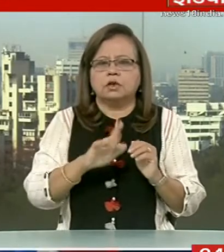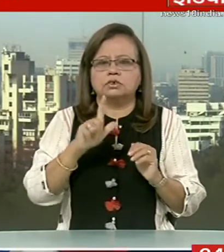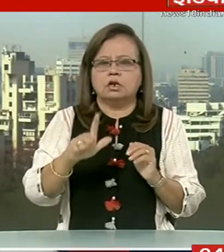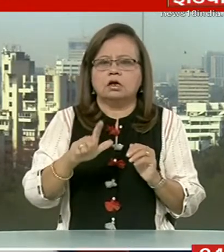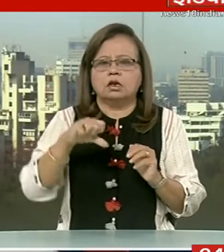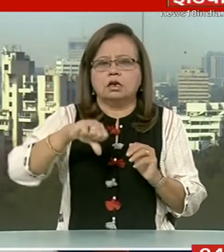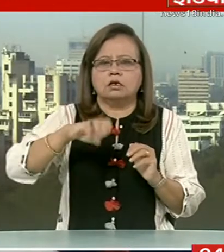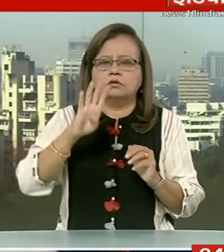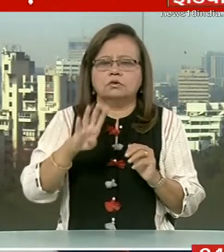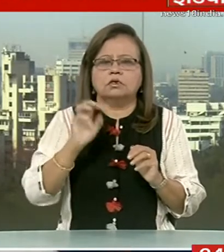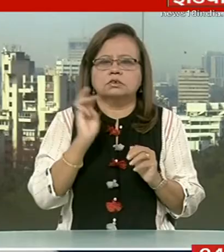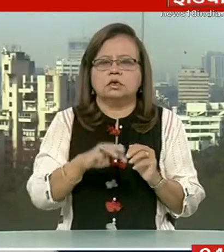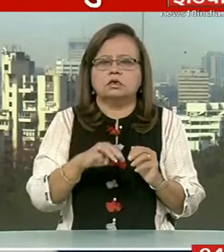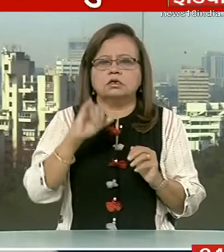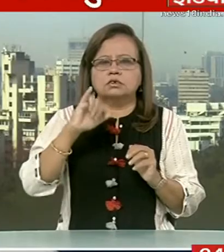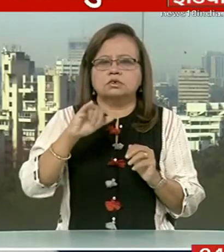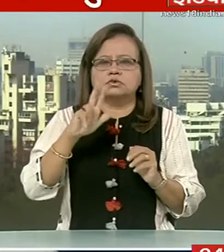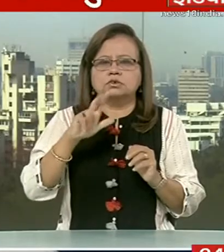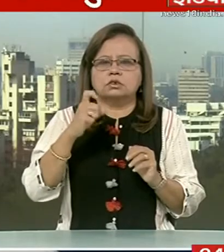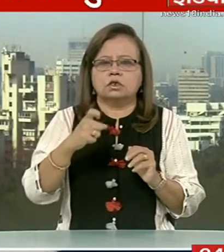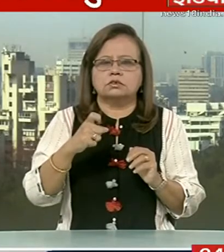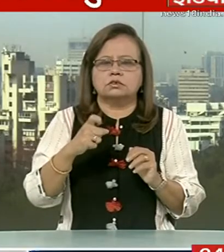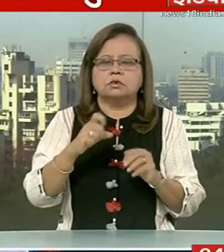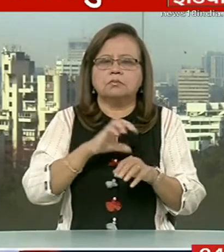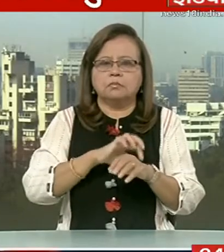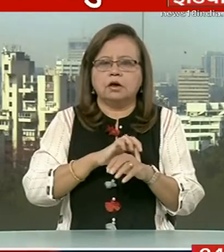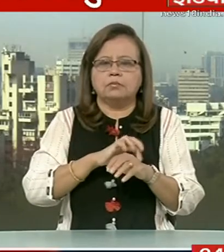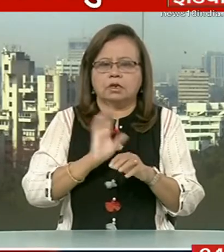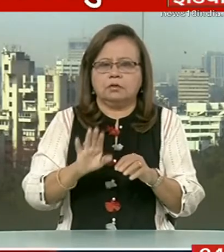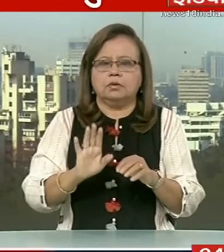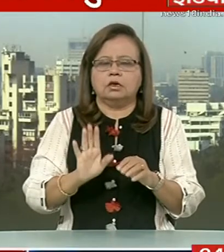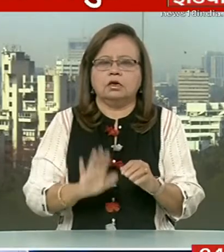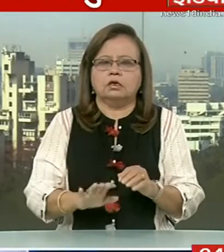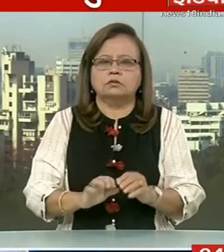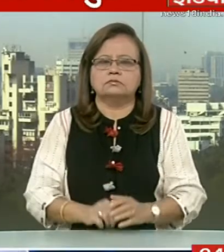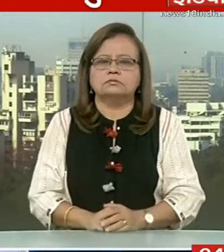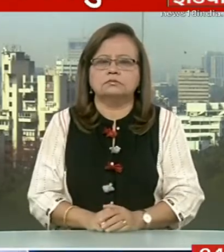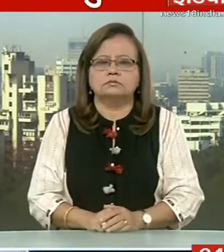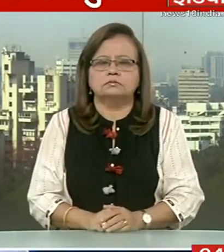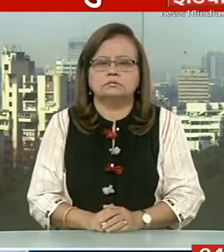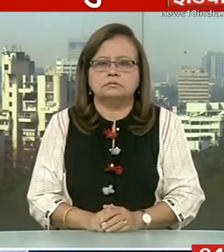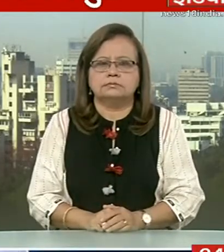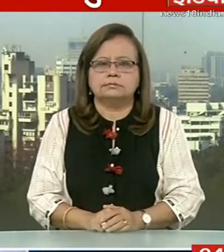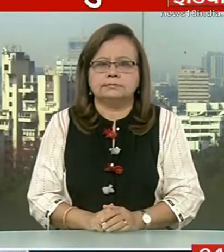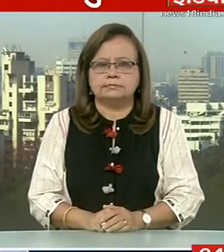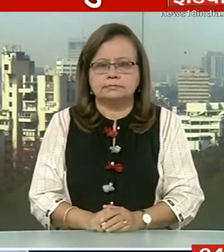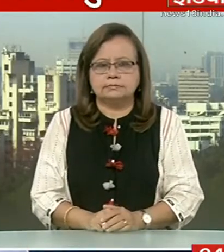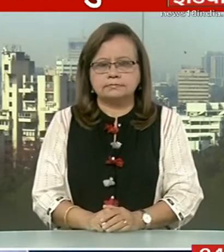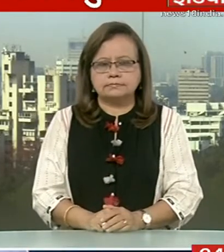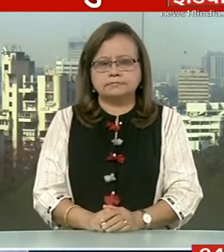5 लाख 94 हजार सब्सक्राइब टो